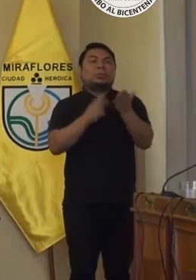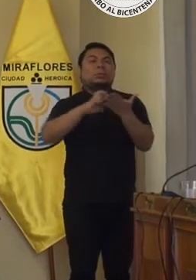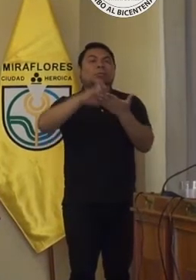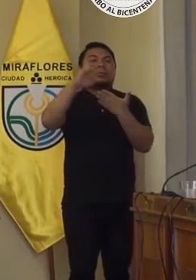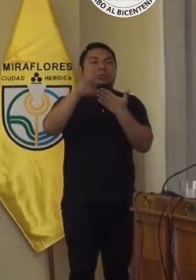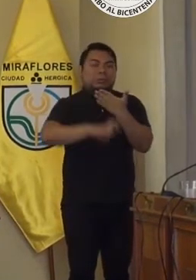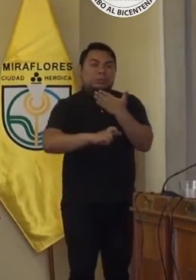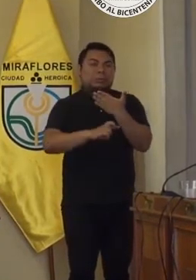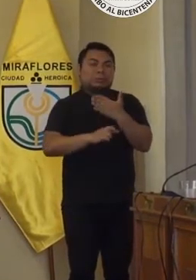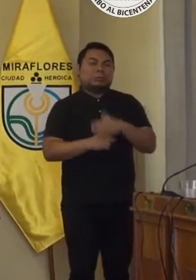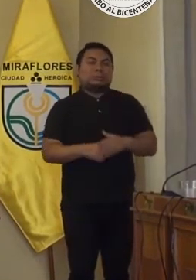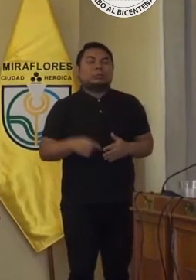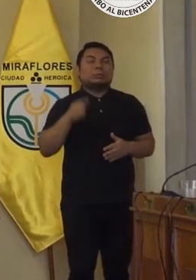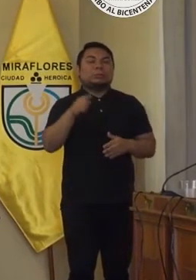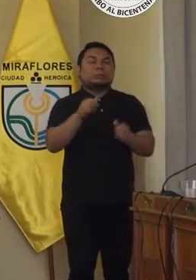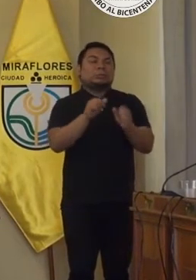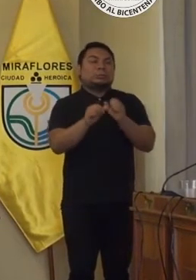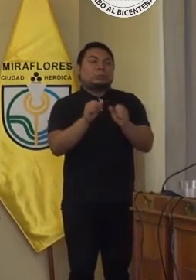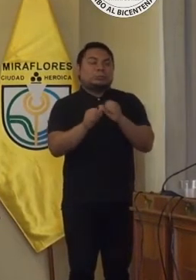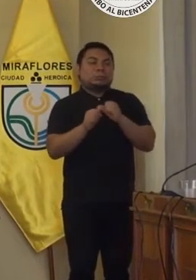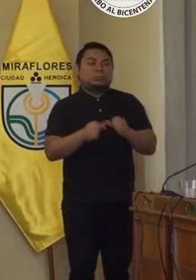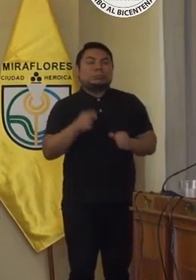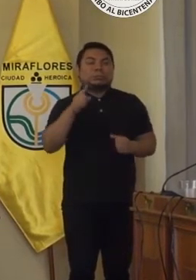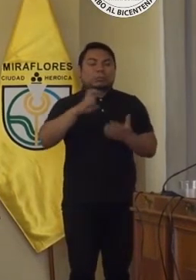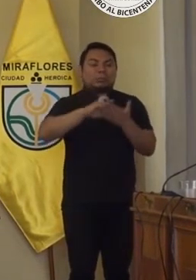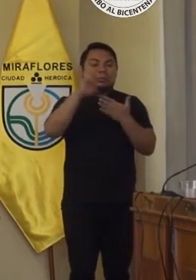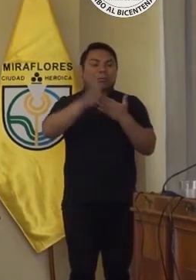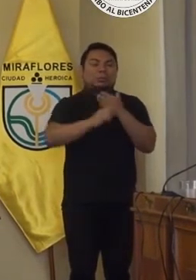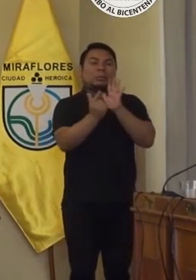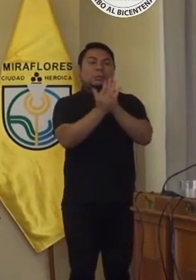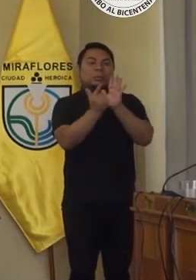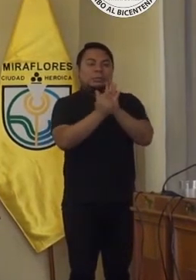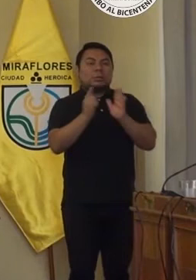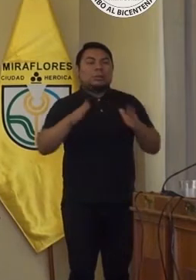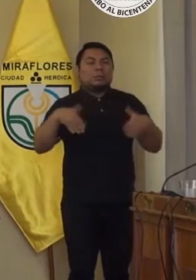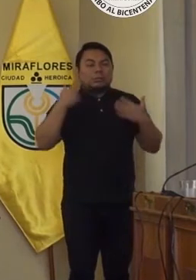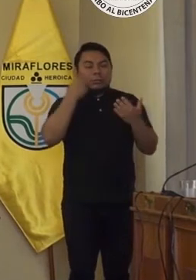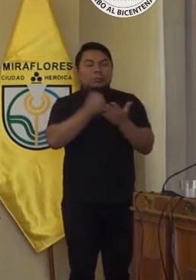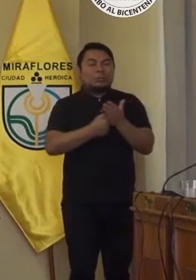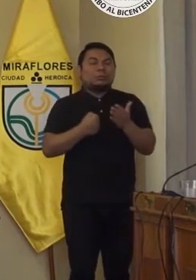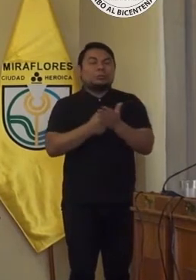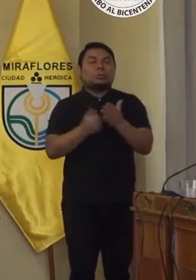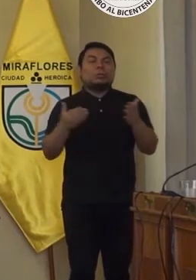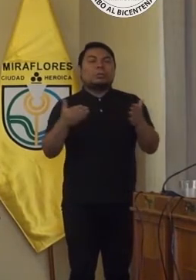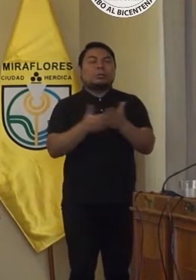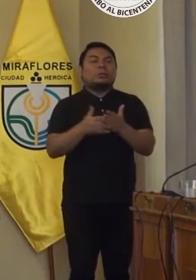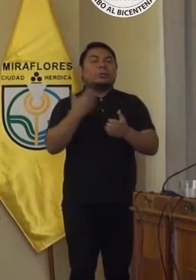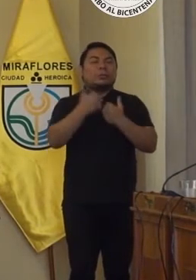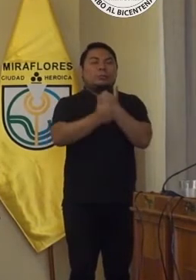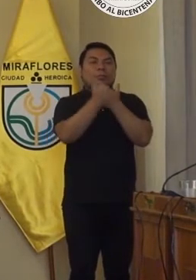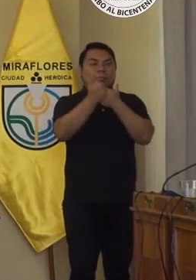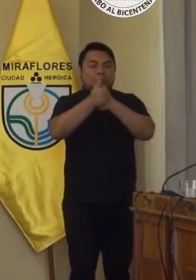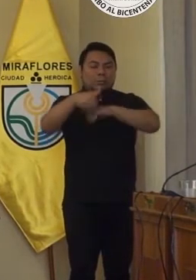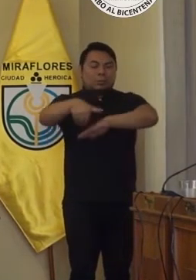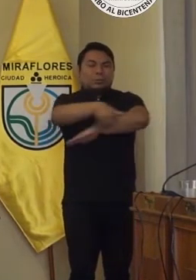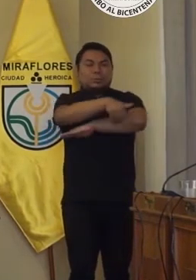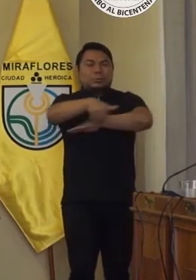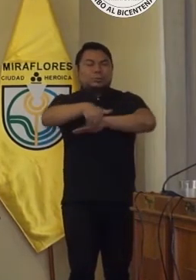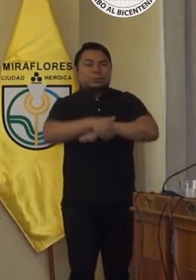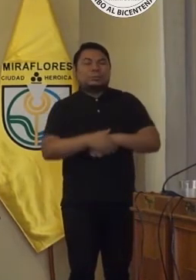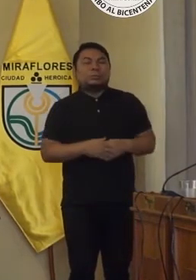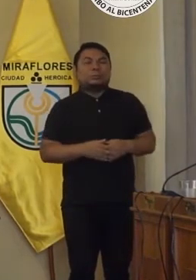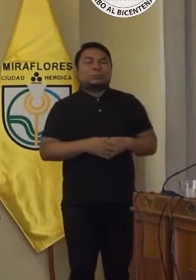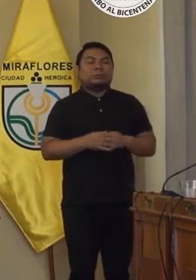iniciativa legislativa denominado Proyecto de Ley que fortalece la lucha contra la inseguridad ciudadana y la